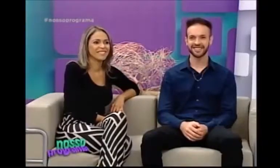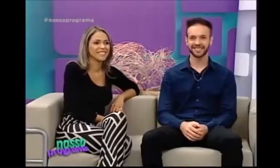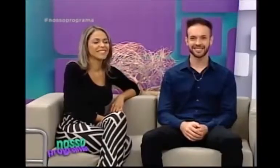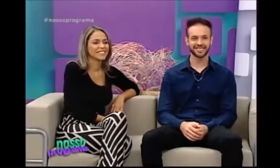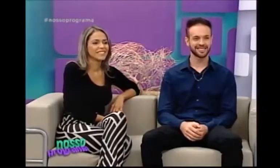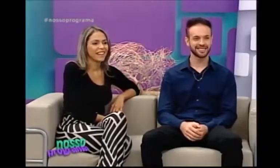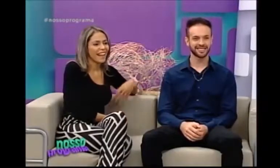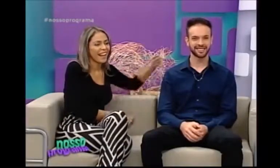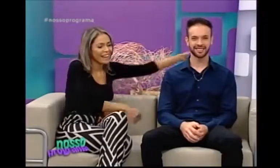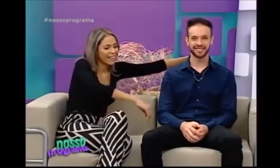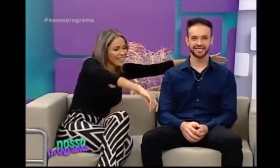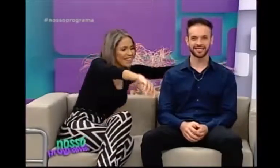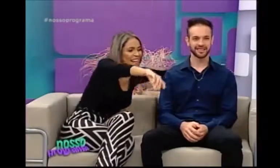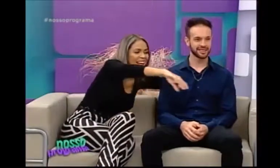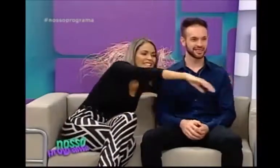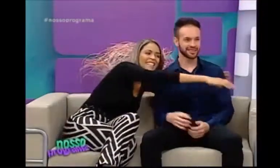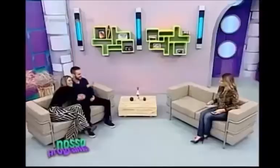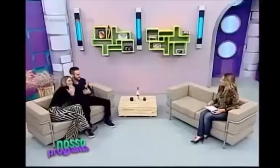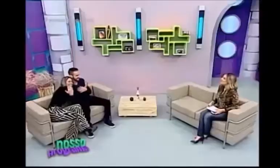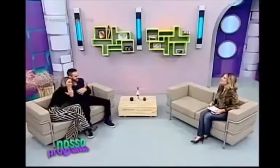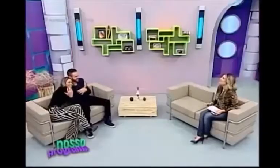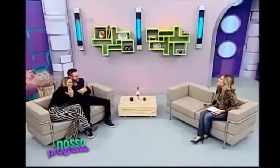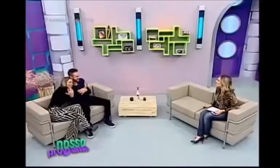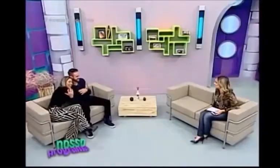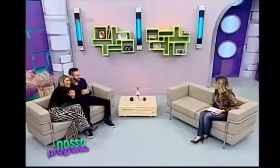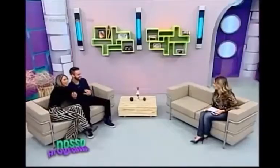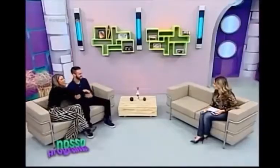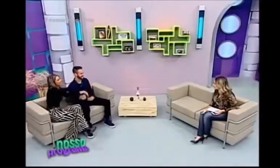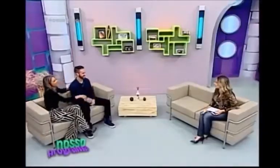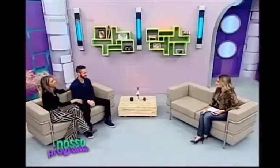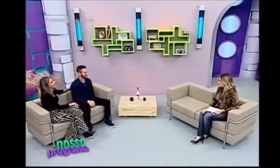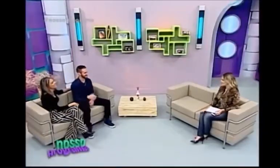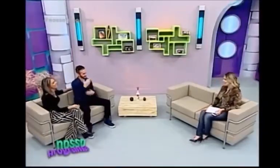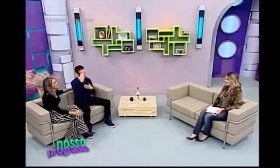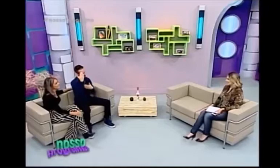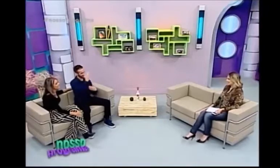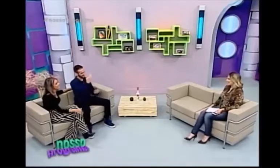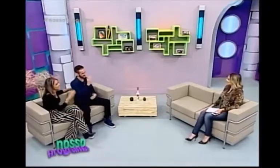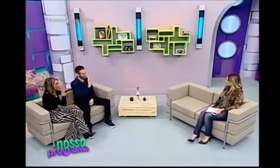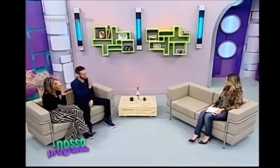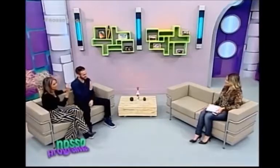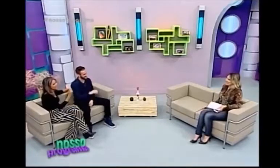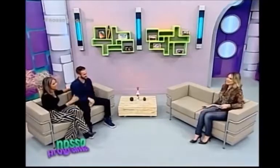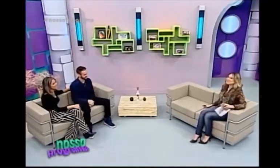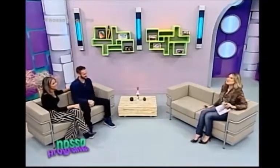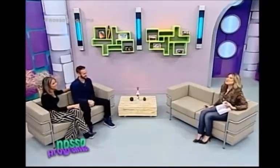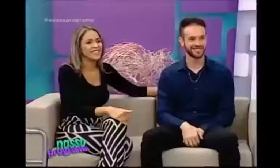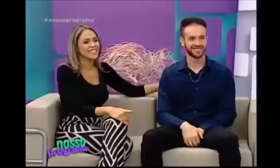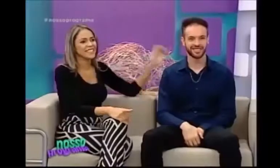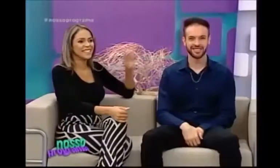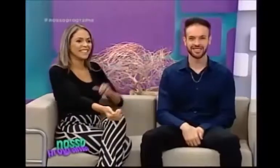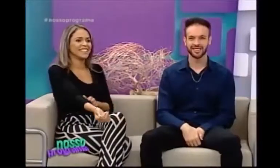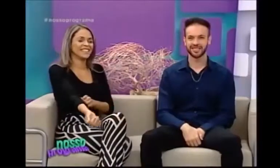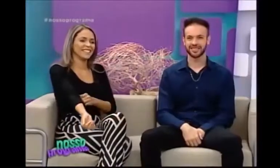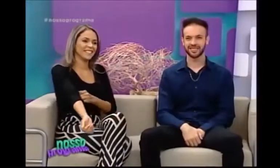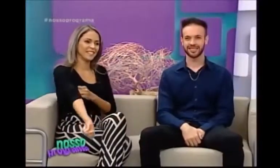acaba dando alguns foras mesmo, né? Foi um prazer receber vocês aqui mais uma vez, obrigada, viu? Muito obrigada. Assim,